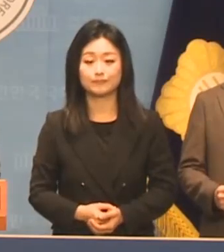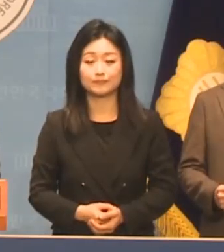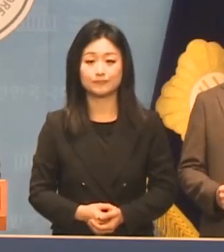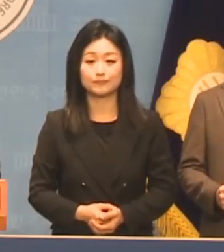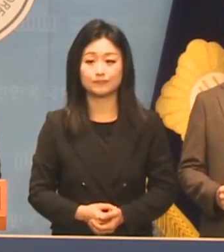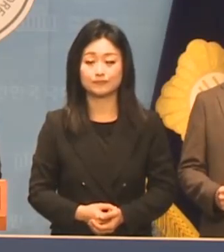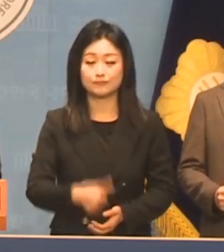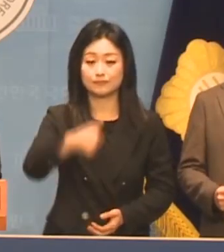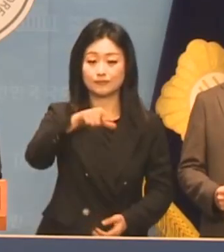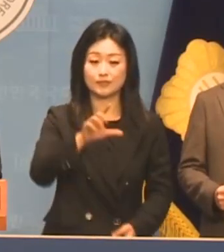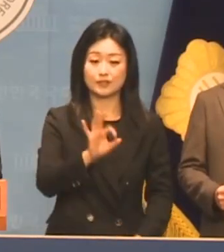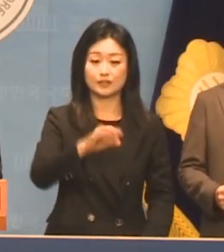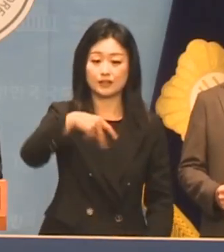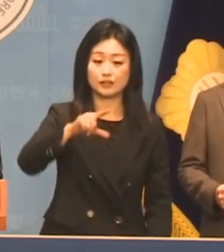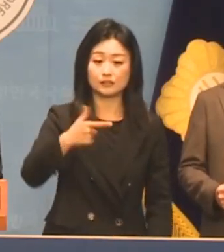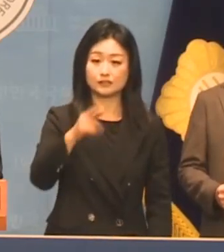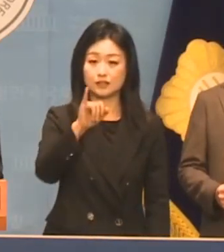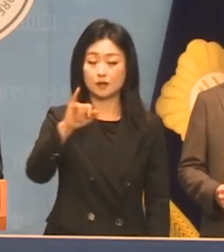강성민